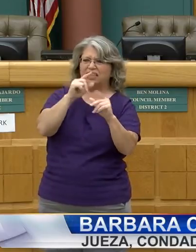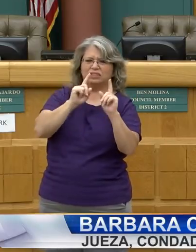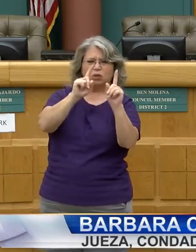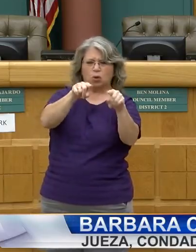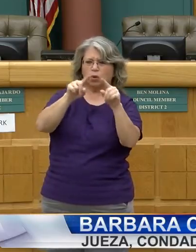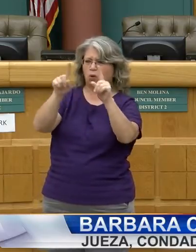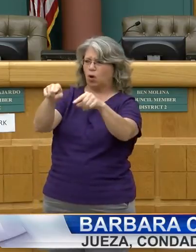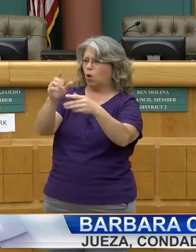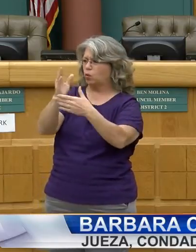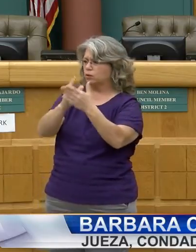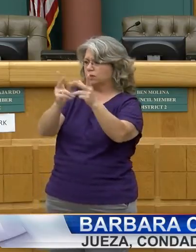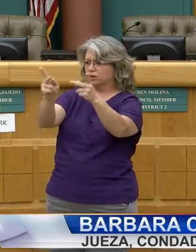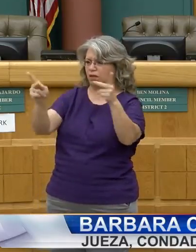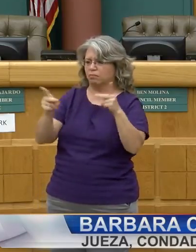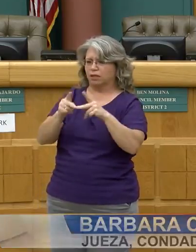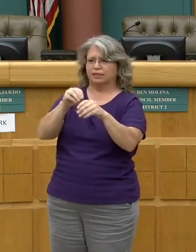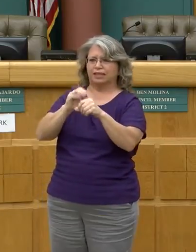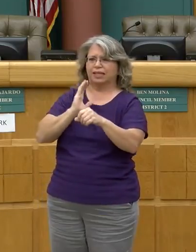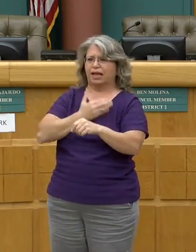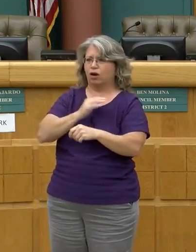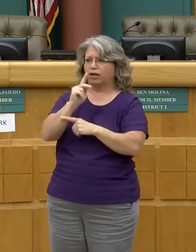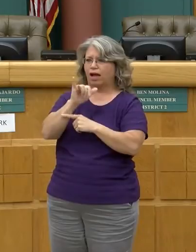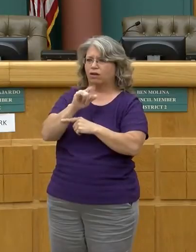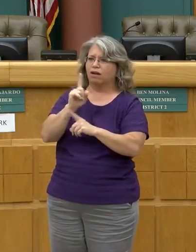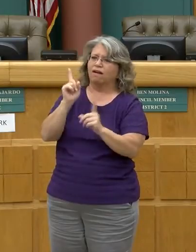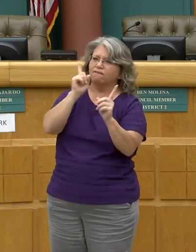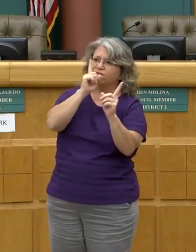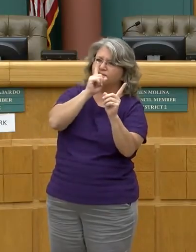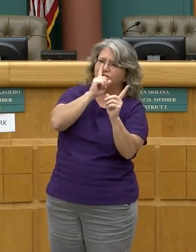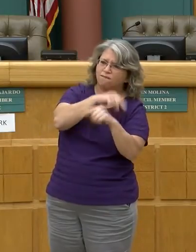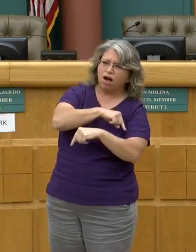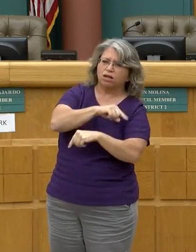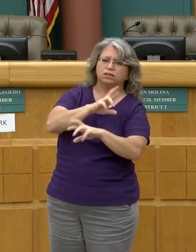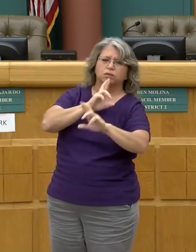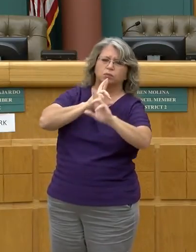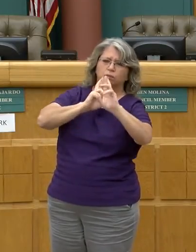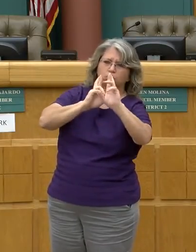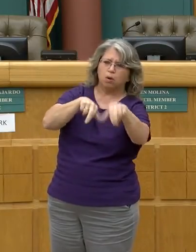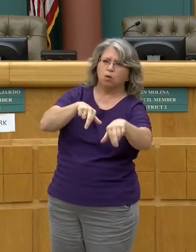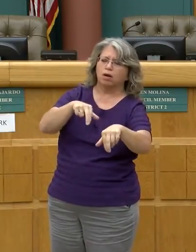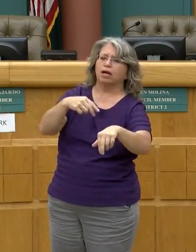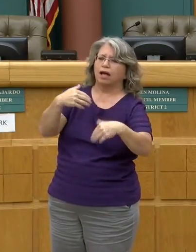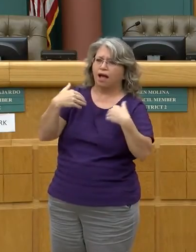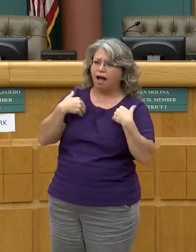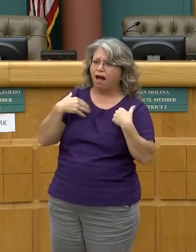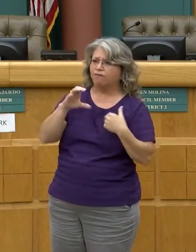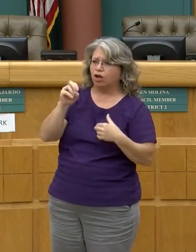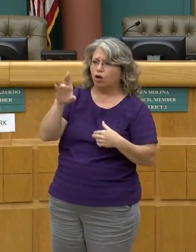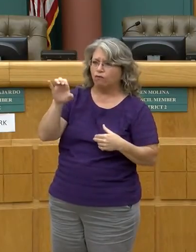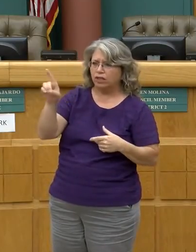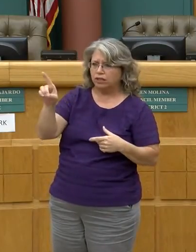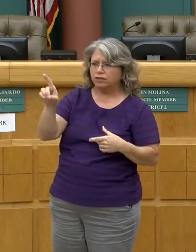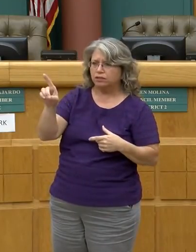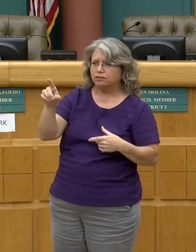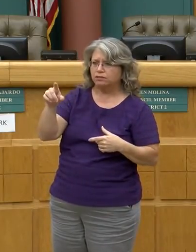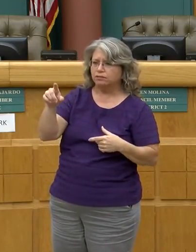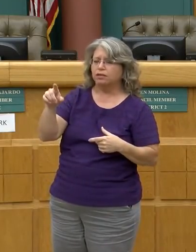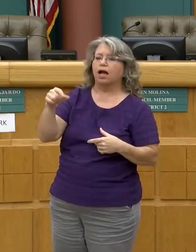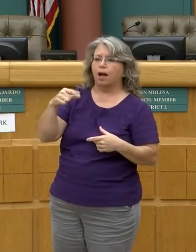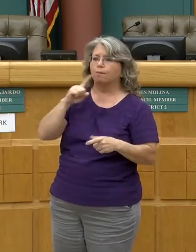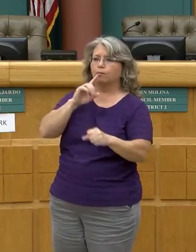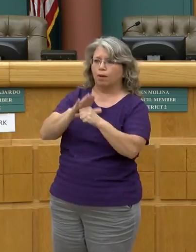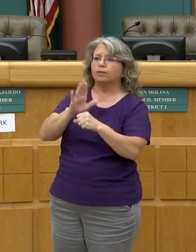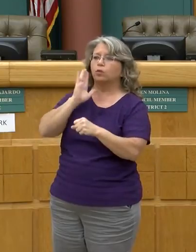otra parte del condado nueces para hacer un reporte falso que están contagiados yo les prometo que los encontraremos nuestro fiscal me